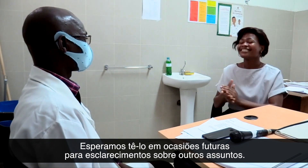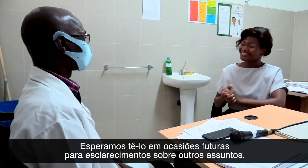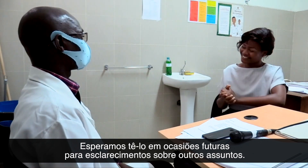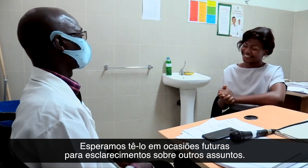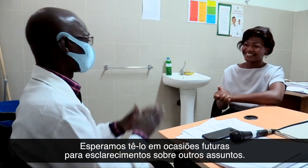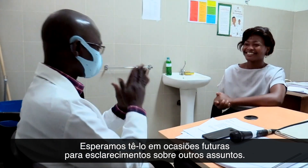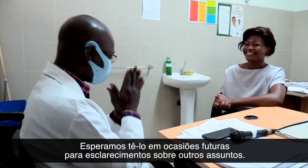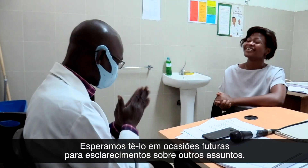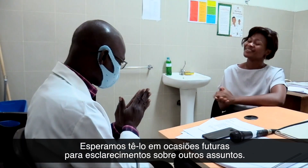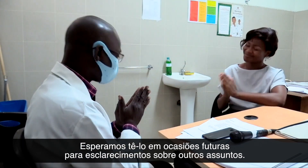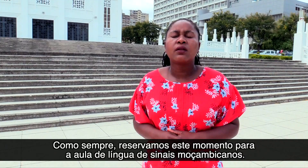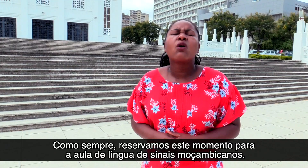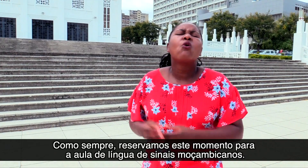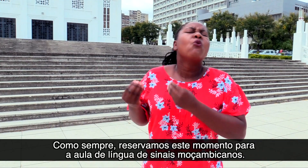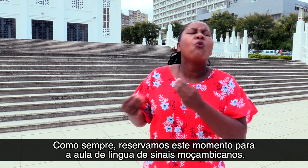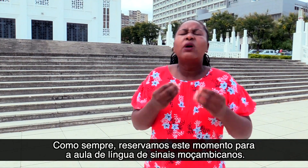assuntos.